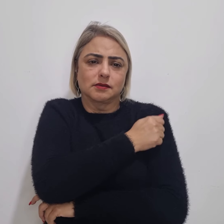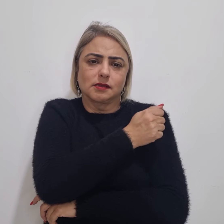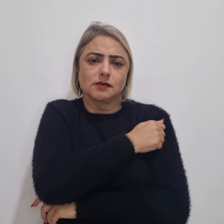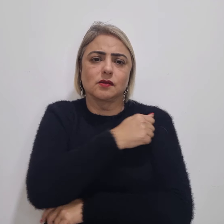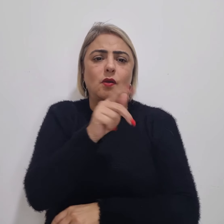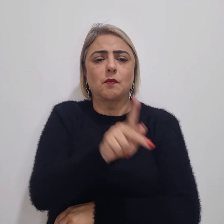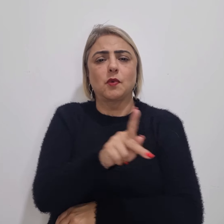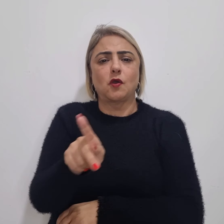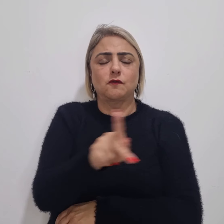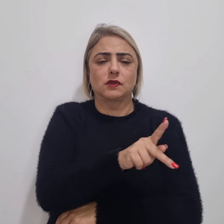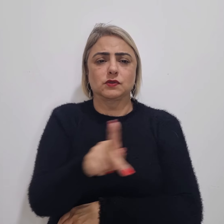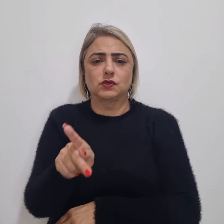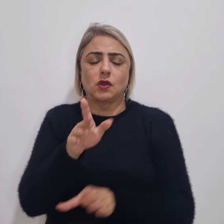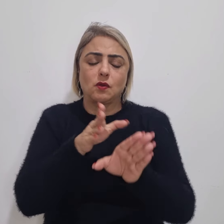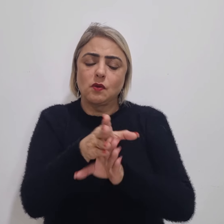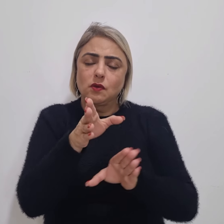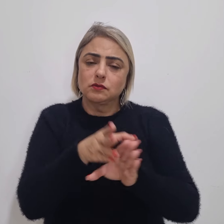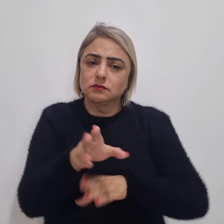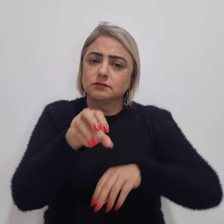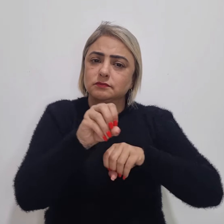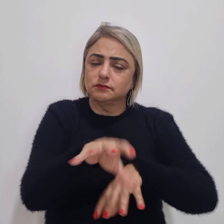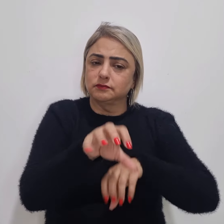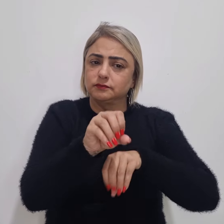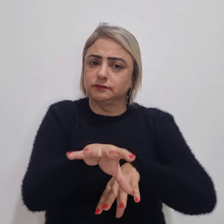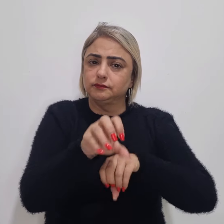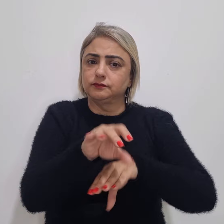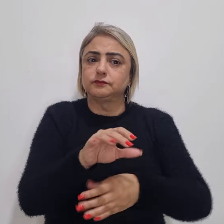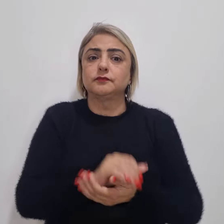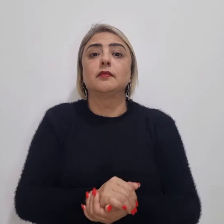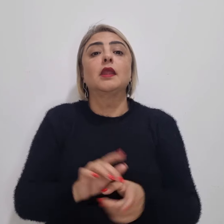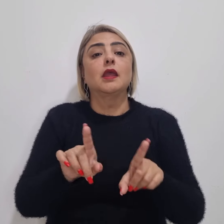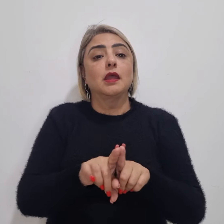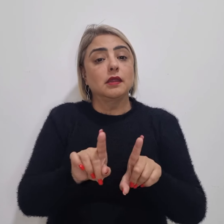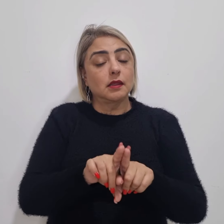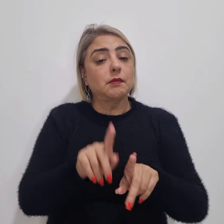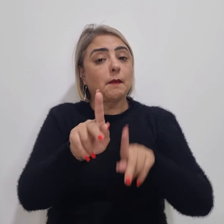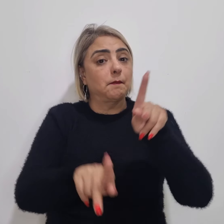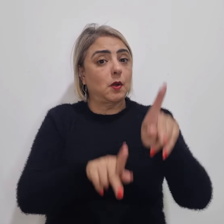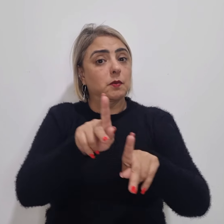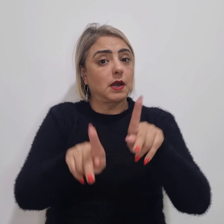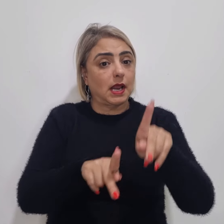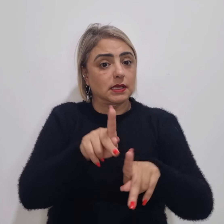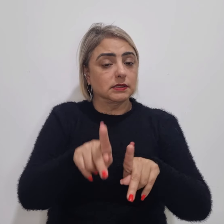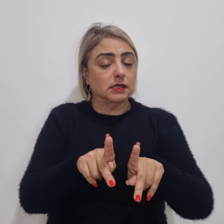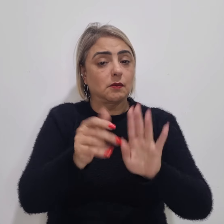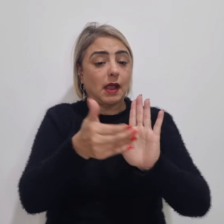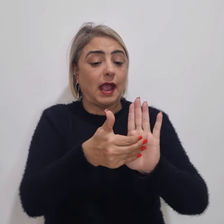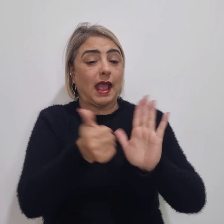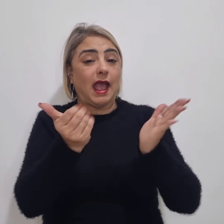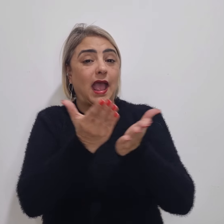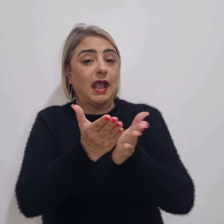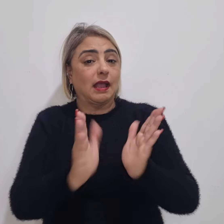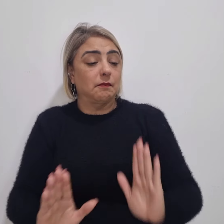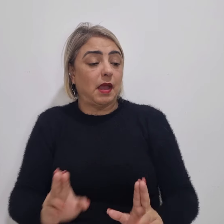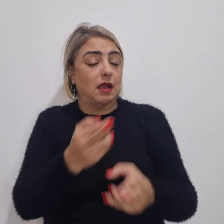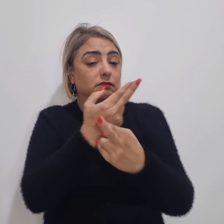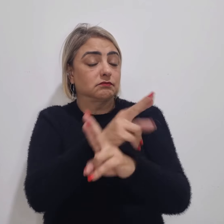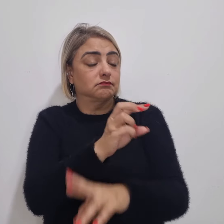professores, orientadores educacionais e da população pela revogação da reforma do novo ensino